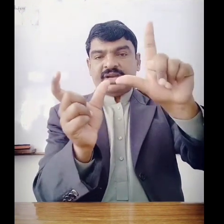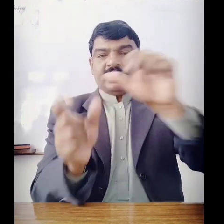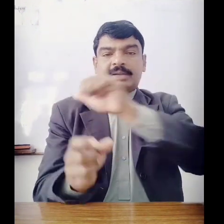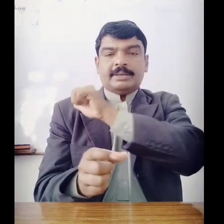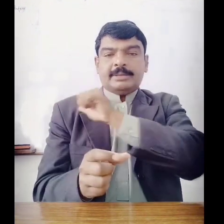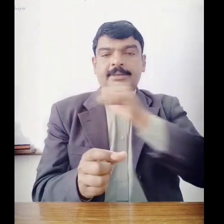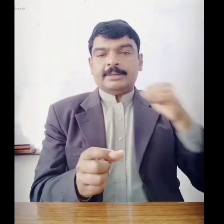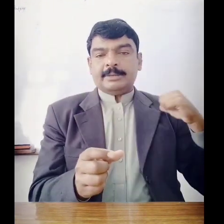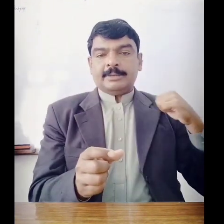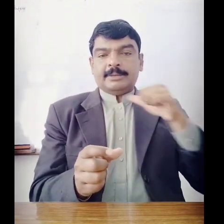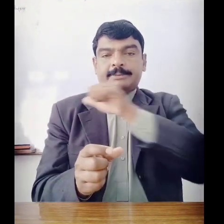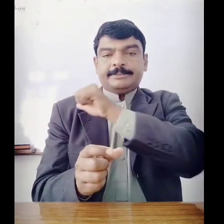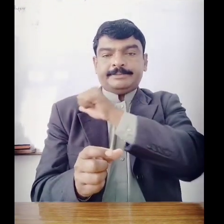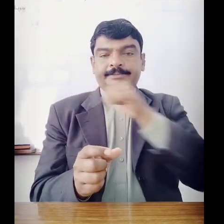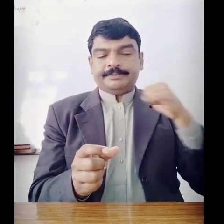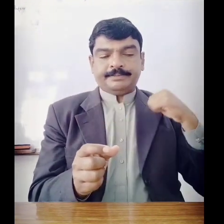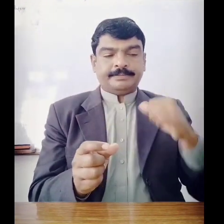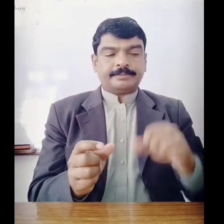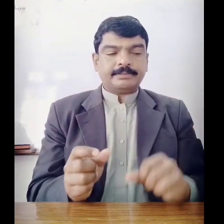शवाल।